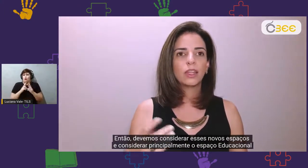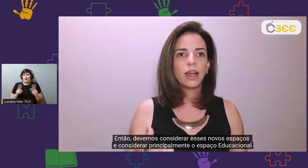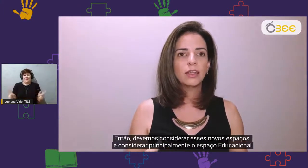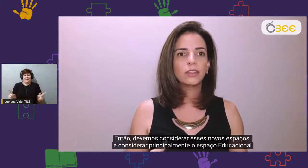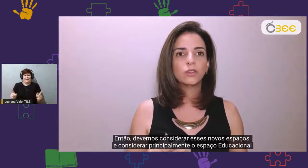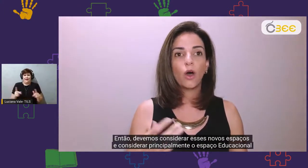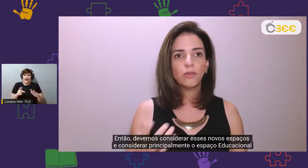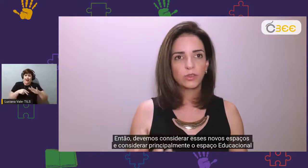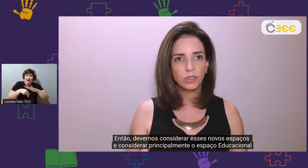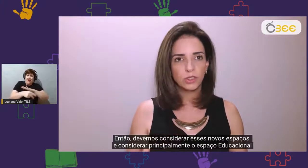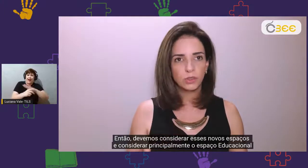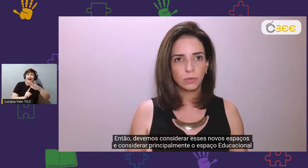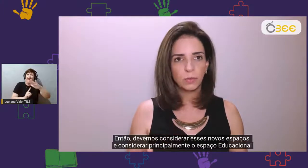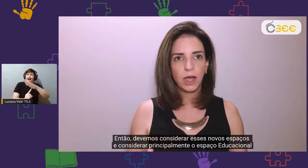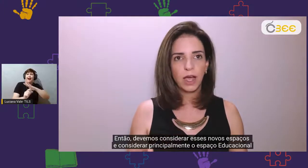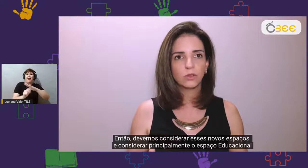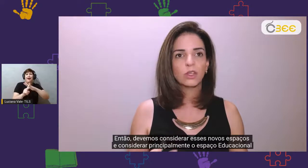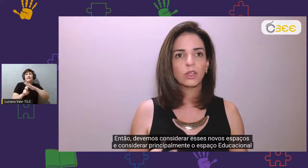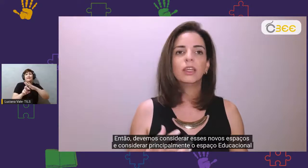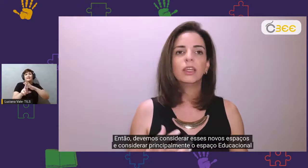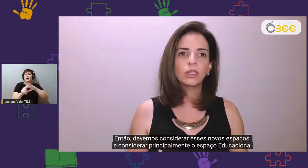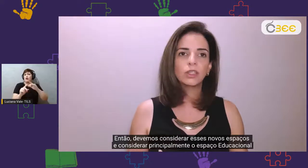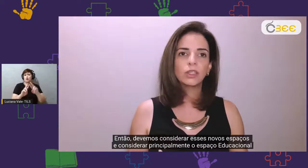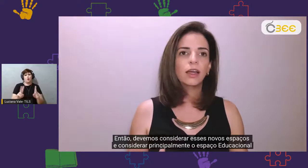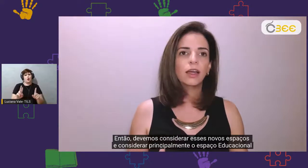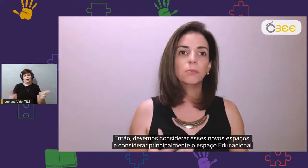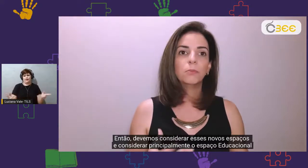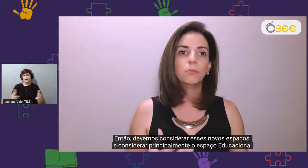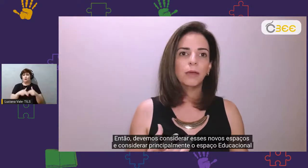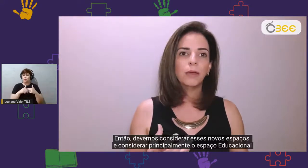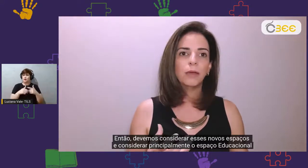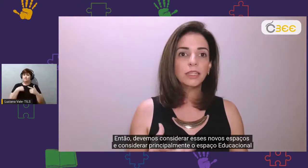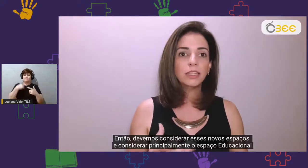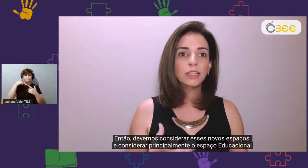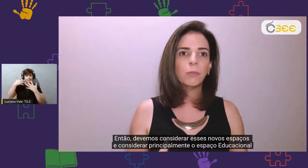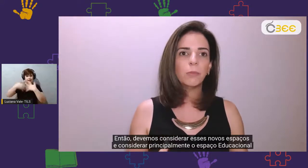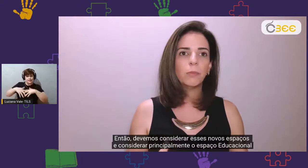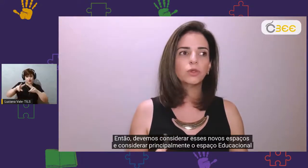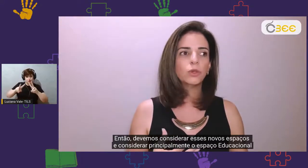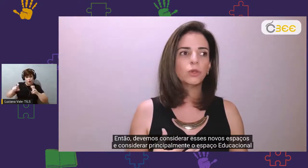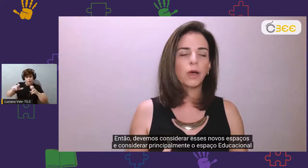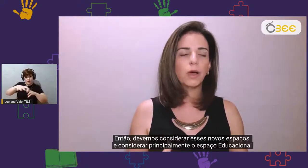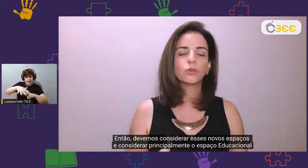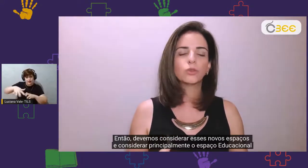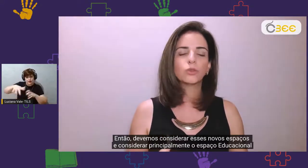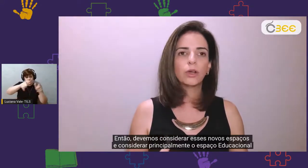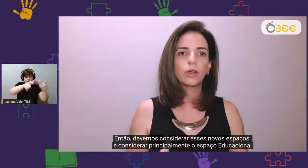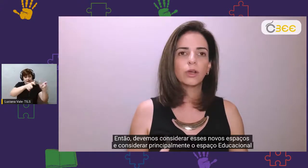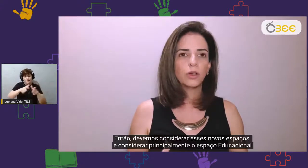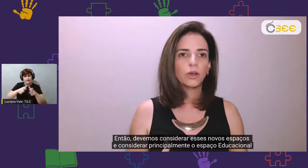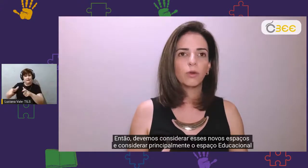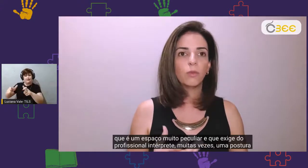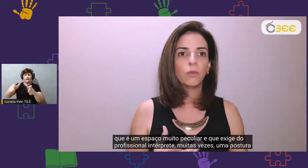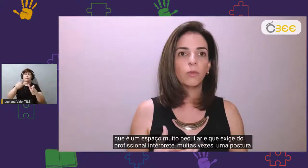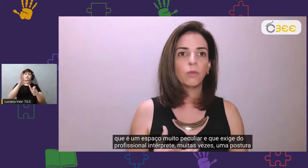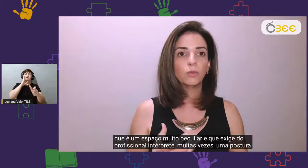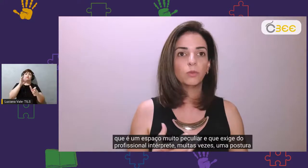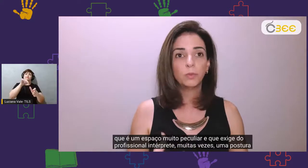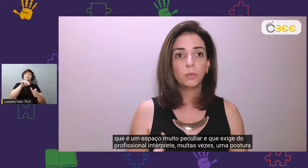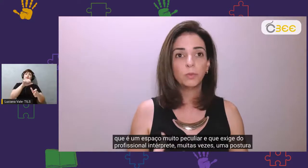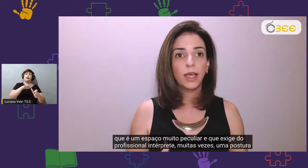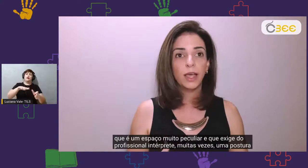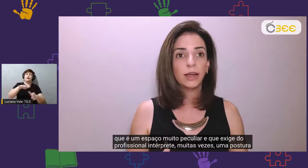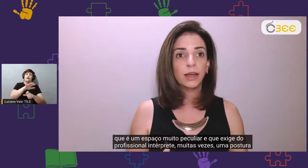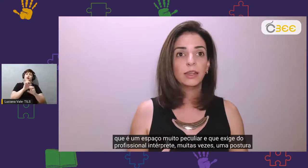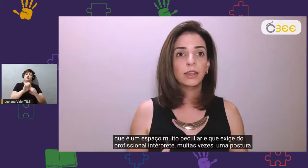devemos considerar esses novos espaços e considerar principalmente o espaço educacional, que é um espaço